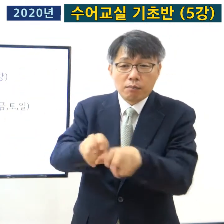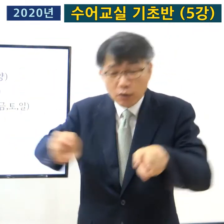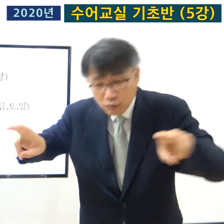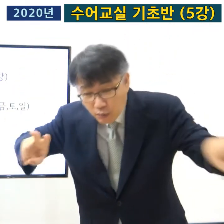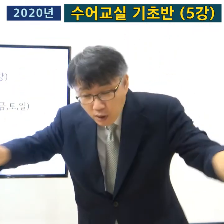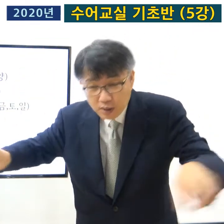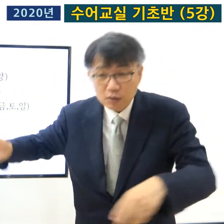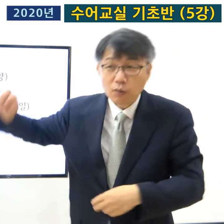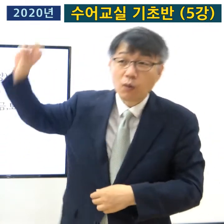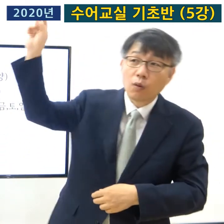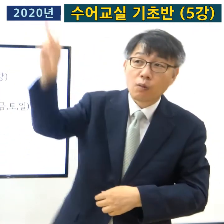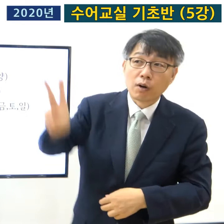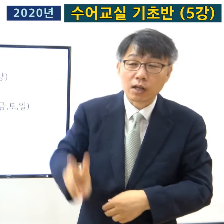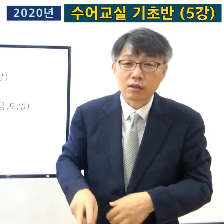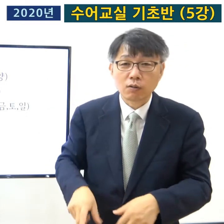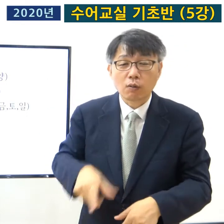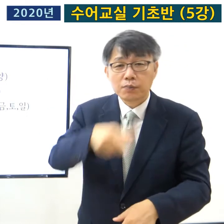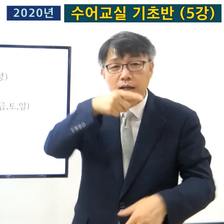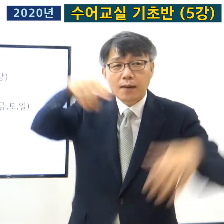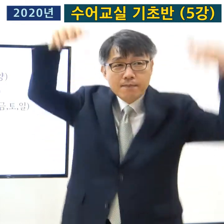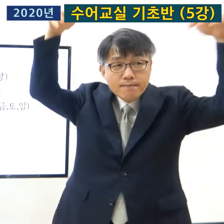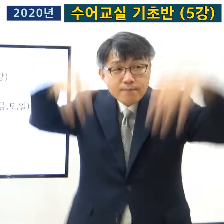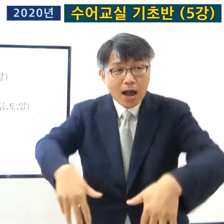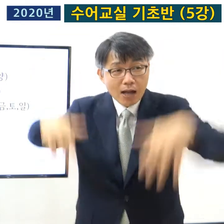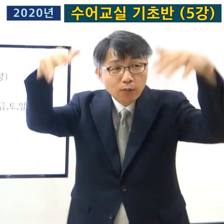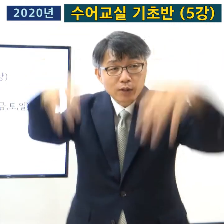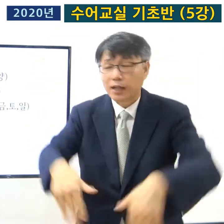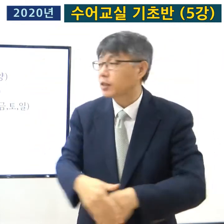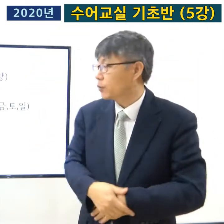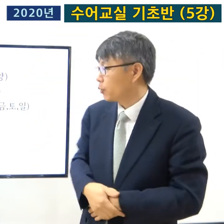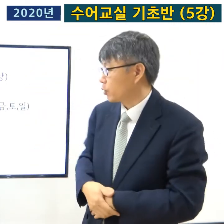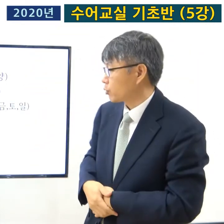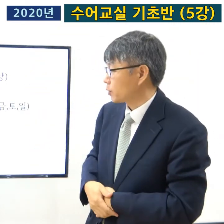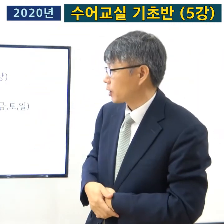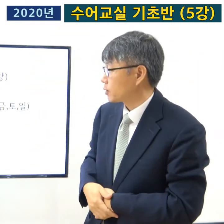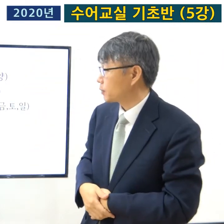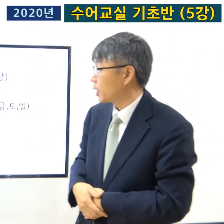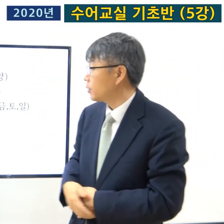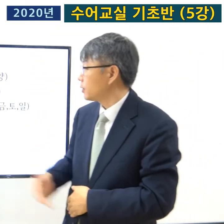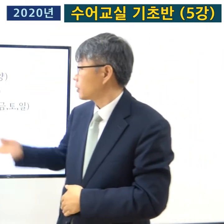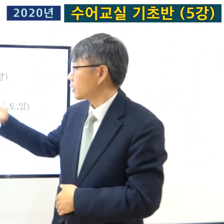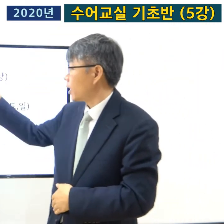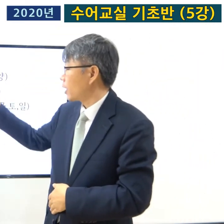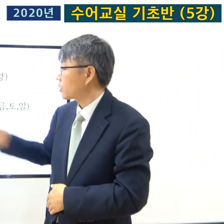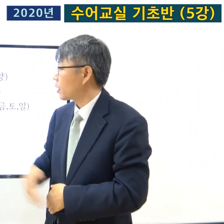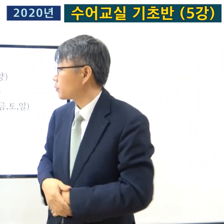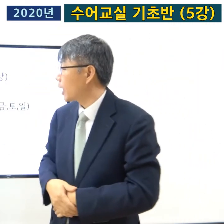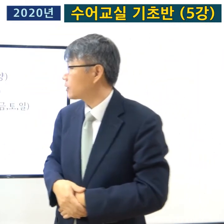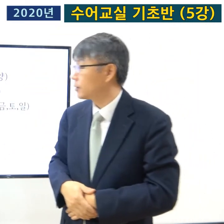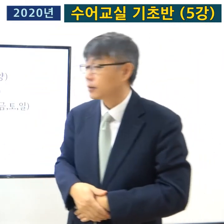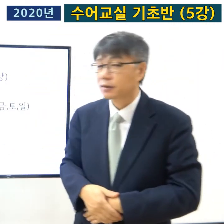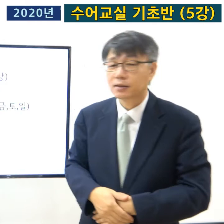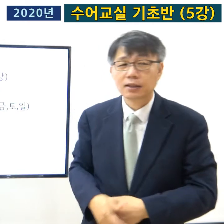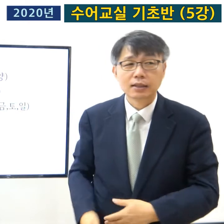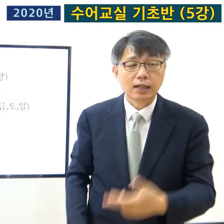전등 번개치고 비가 많이 온다 이렇게 표현해 주시면 되겠습니다. 자, 그 다음에 산은